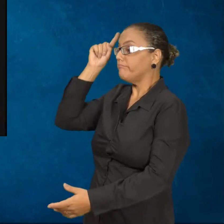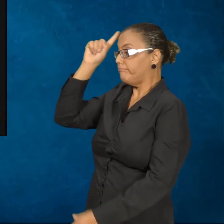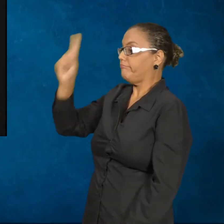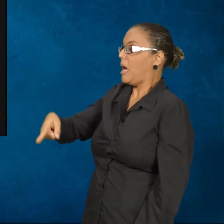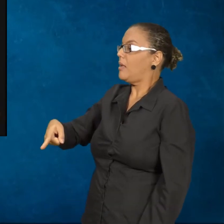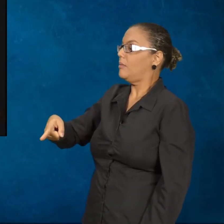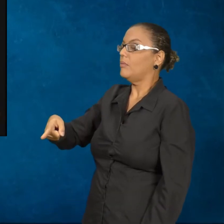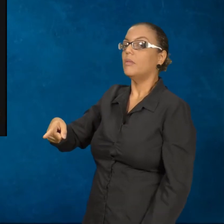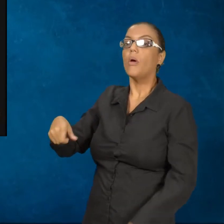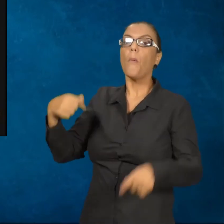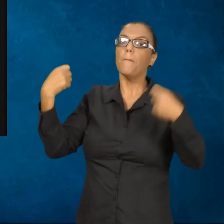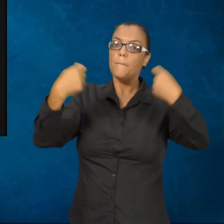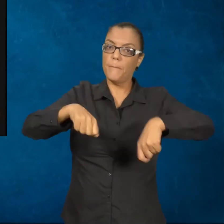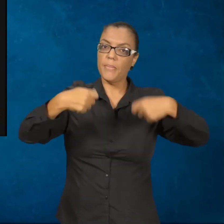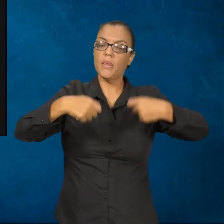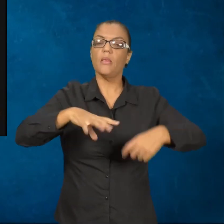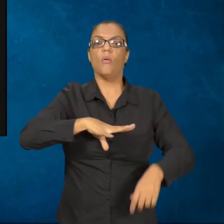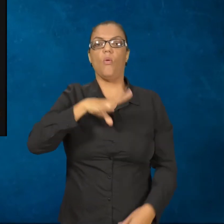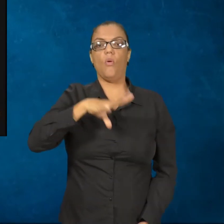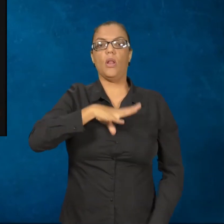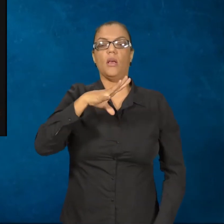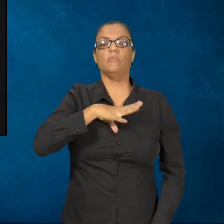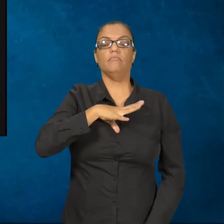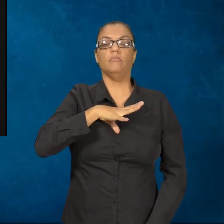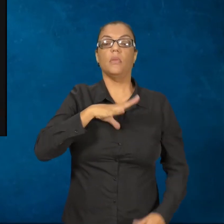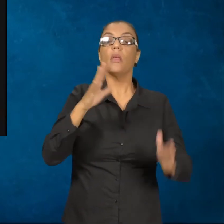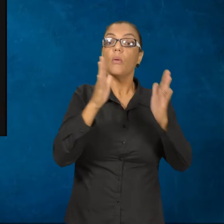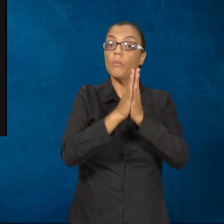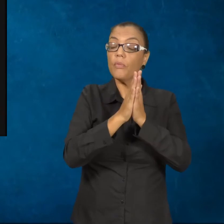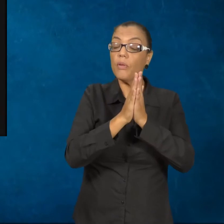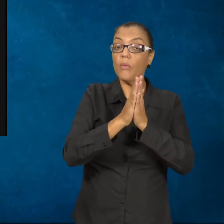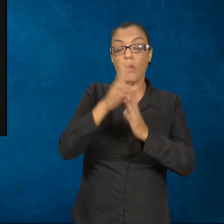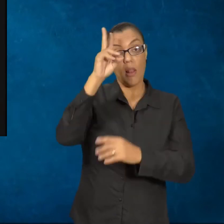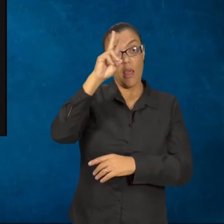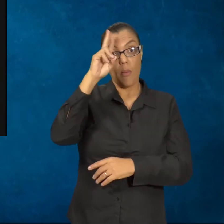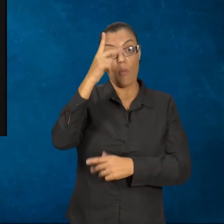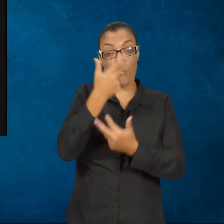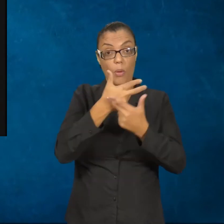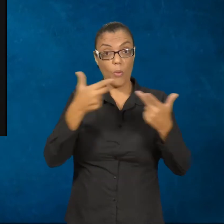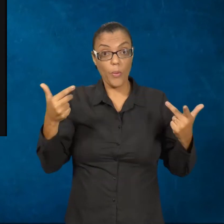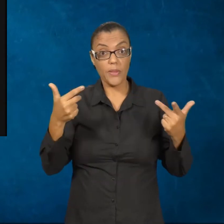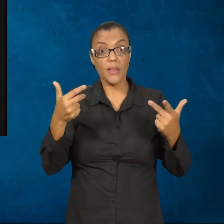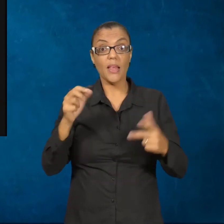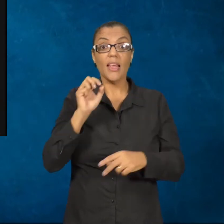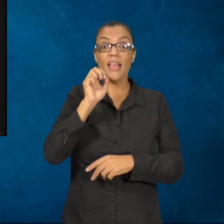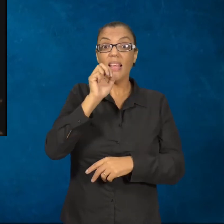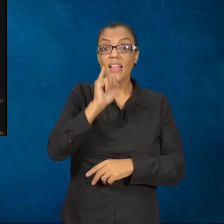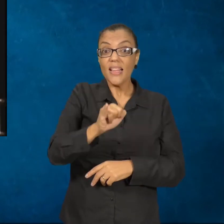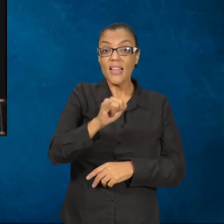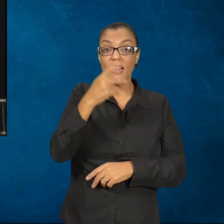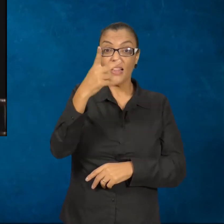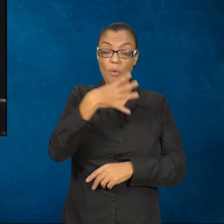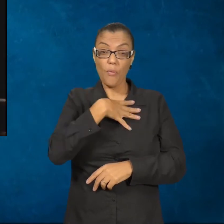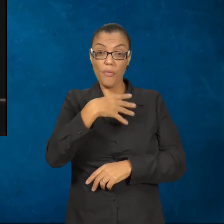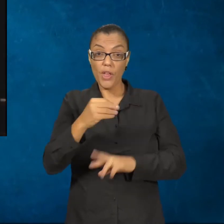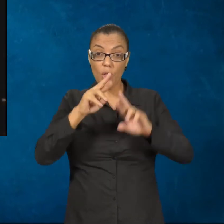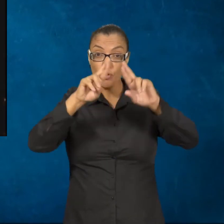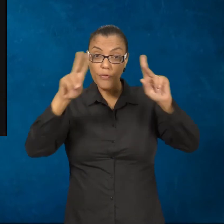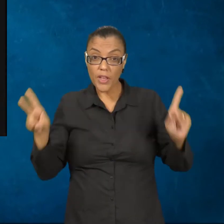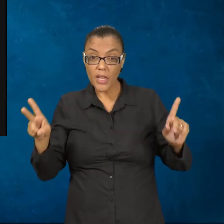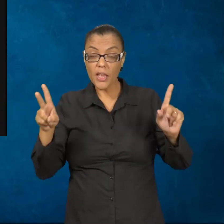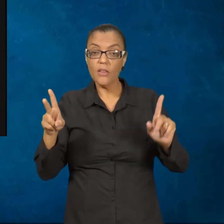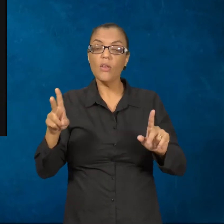Tenham coragem disso. E, por favor, lembre-se de uma coisa. Se você remar contra a correnteza e a escola remar